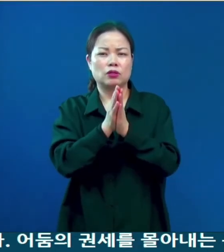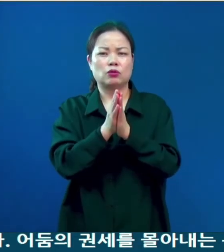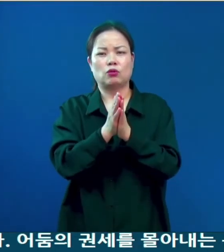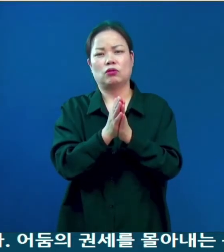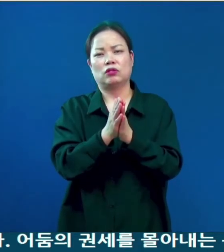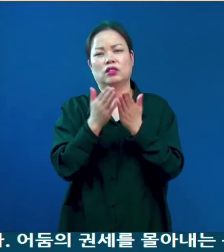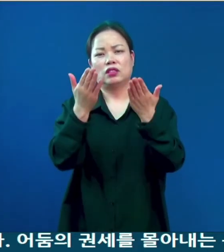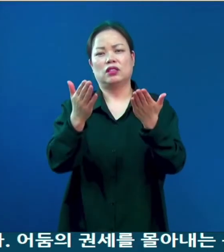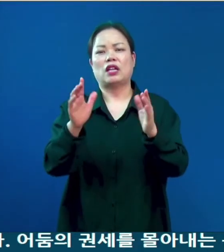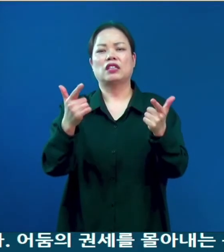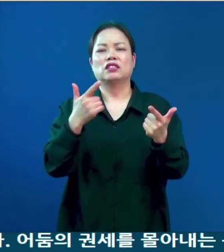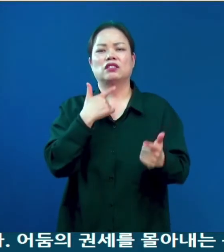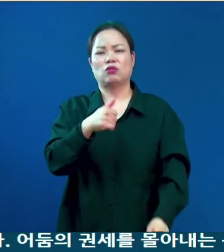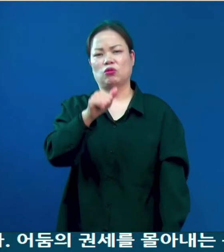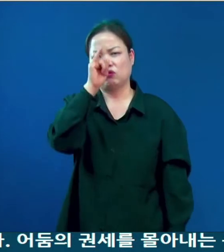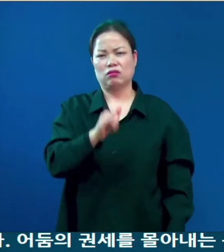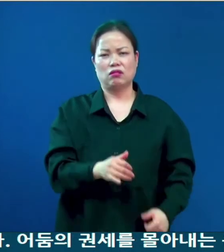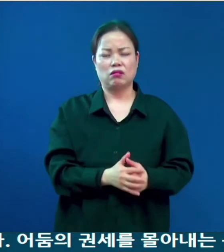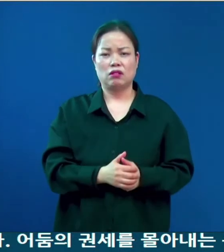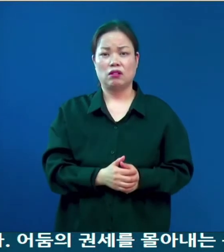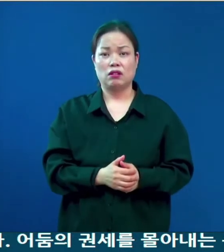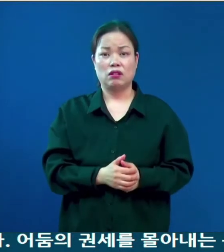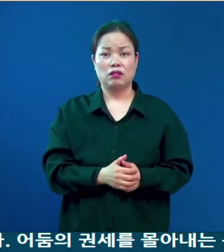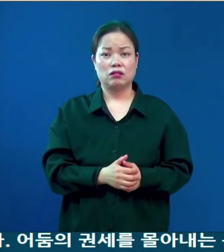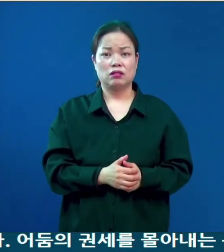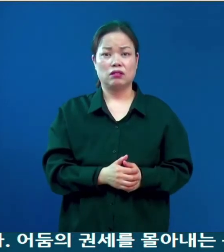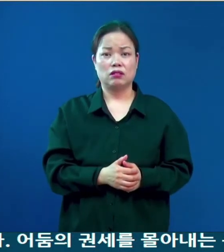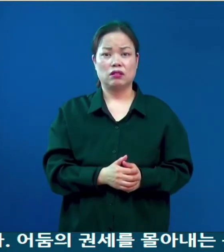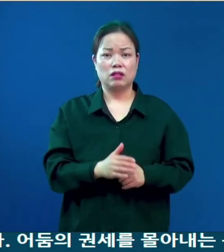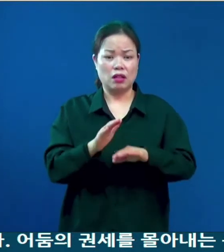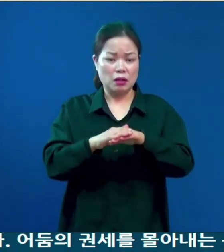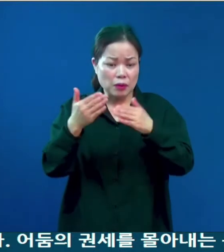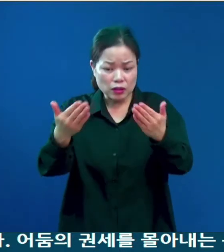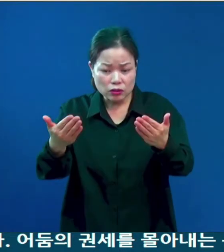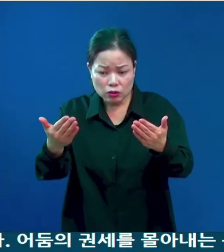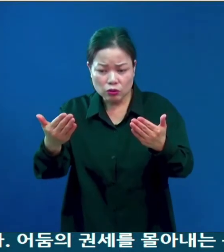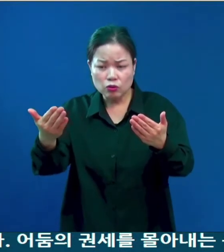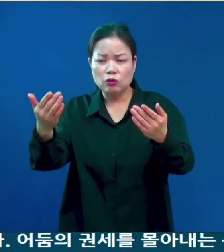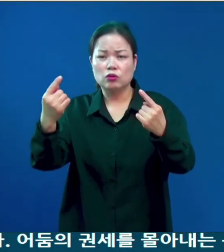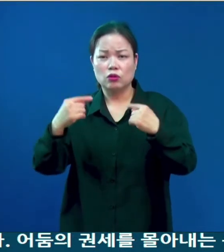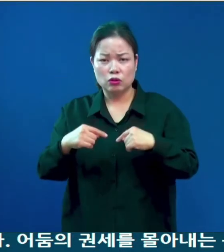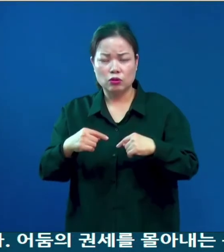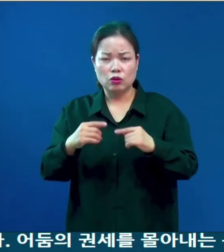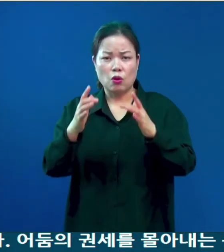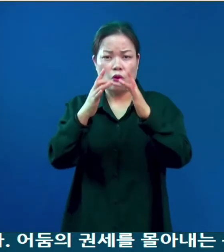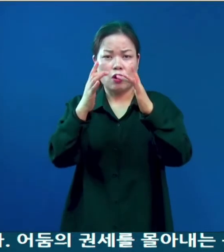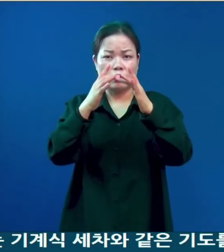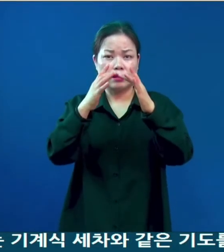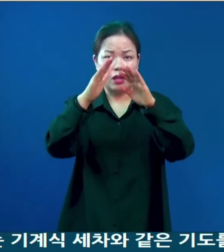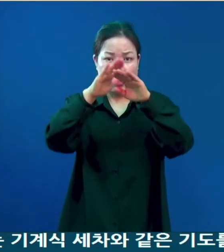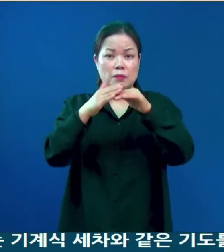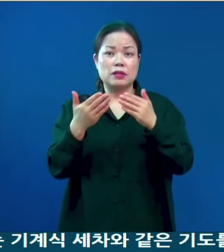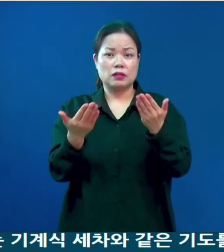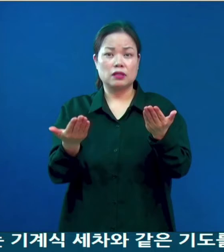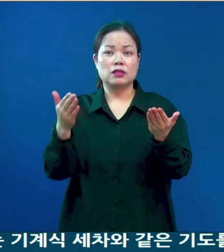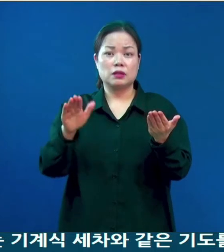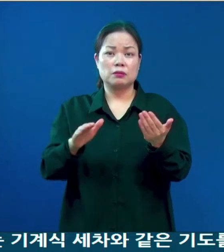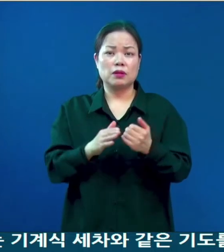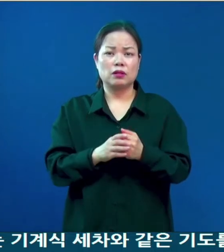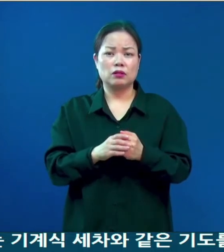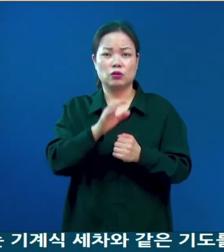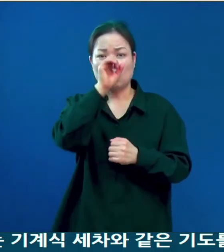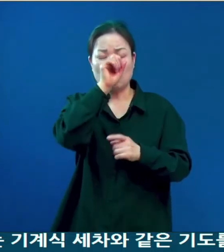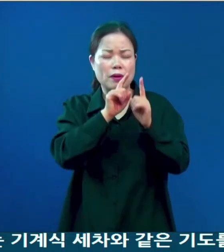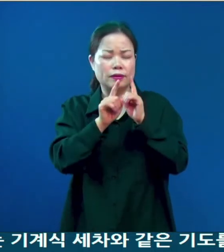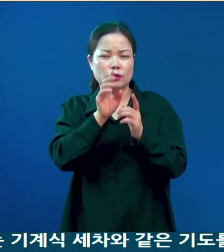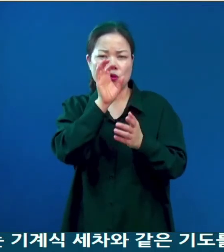있는 거예요. 사실은 우리가 이 예배당에 나오기도 하고 또는 이게 온라인으로 집에서 예배 드리지만 좋은